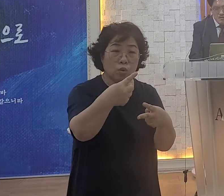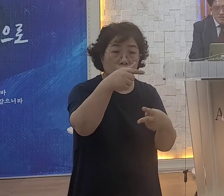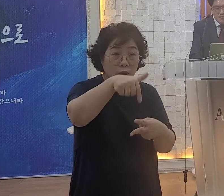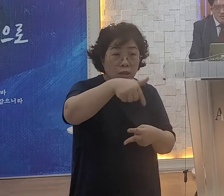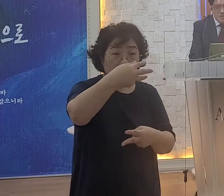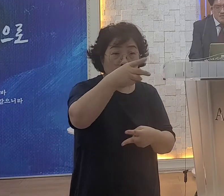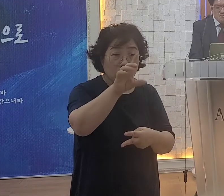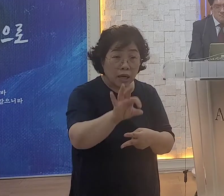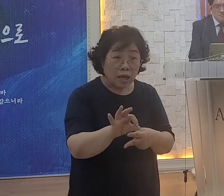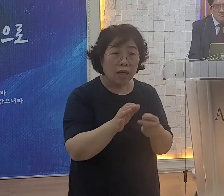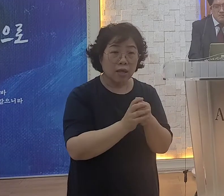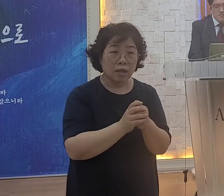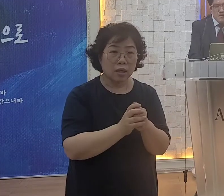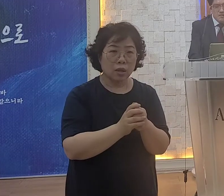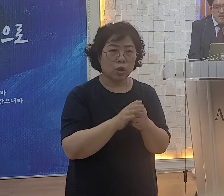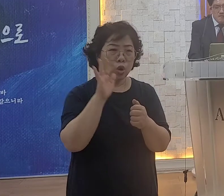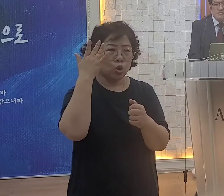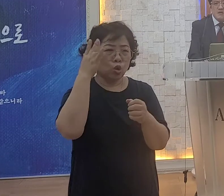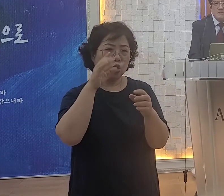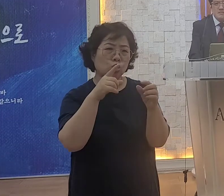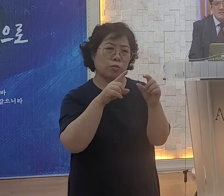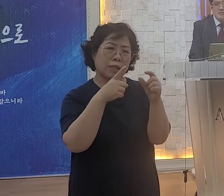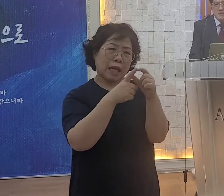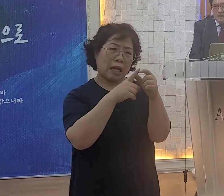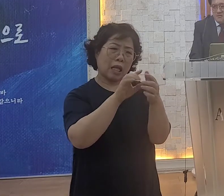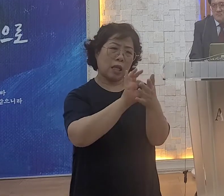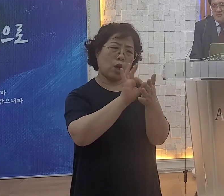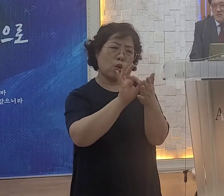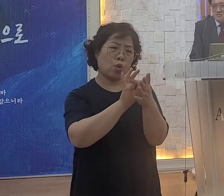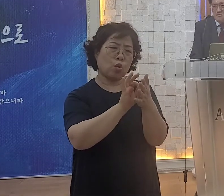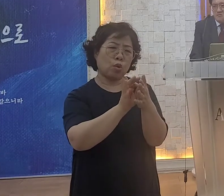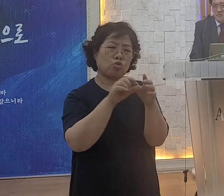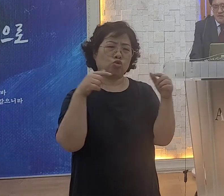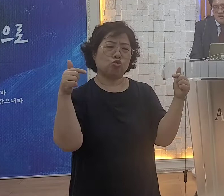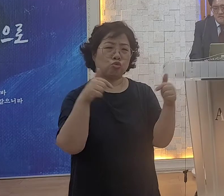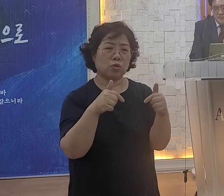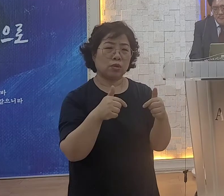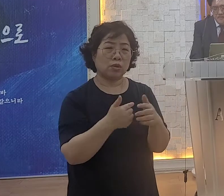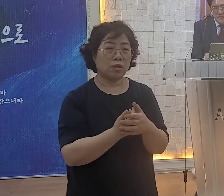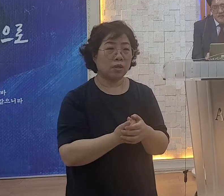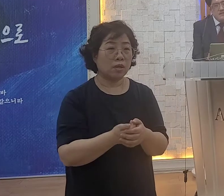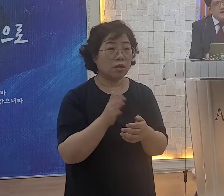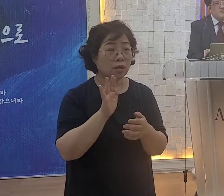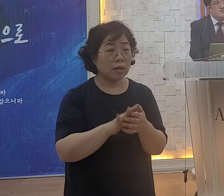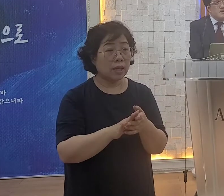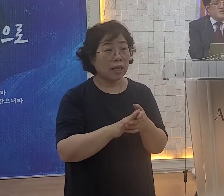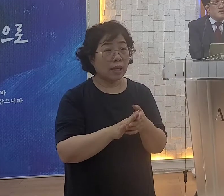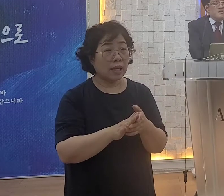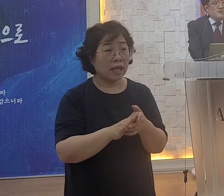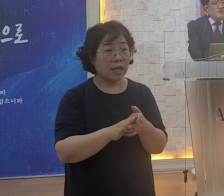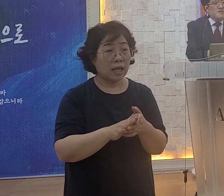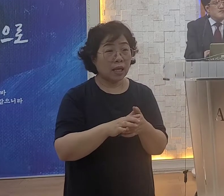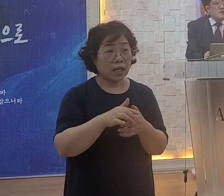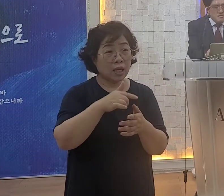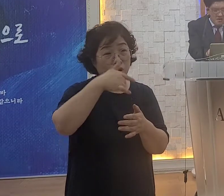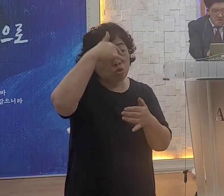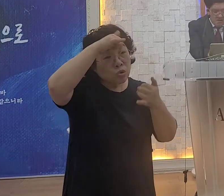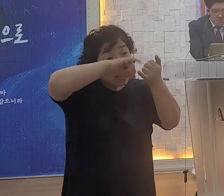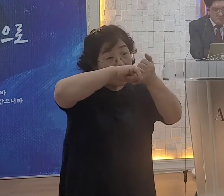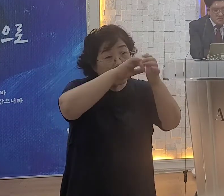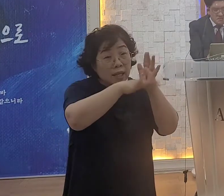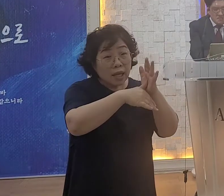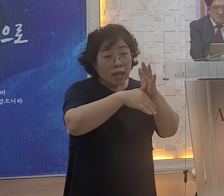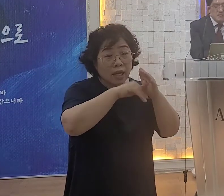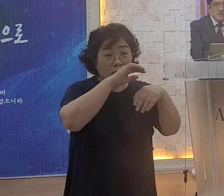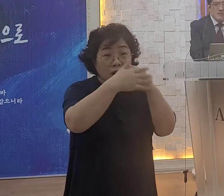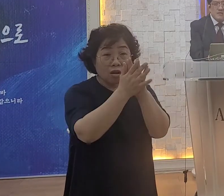단어가 사실 요즘은 우리가 잘 사용하지 않는 단어입니다. 그죠? 그런데 그 당시에 성경을 잘